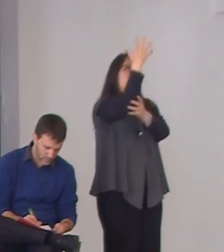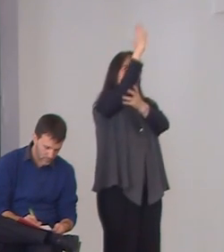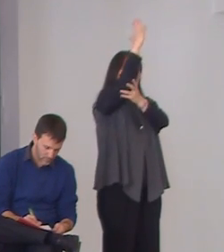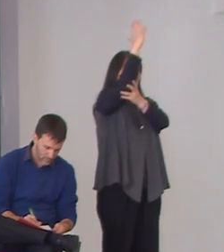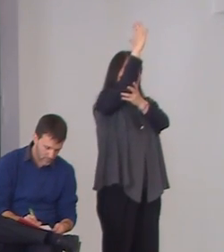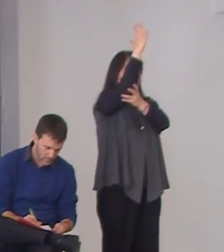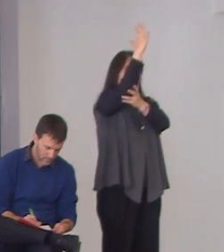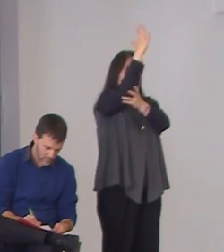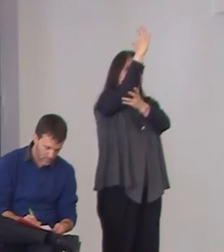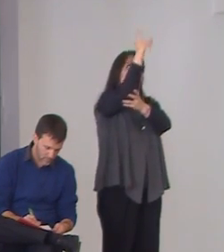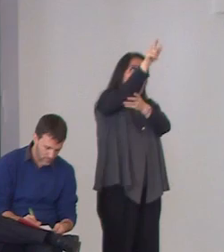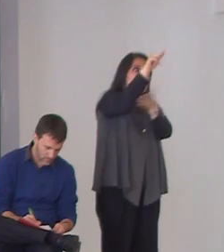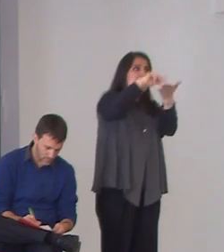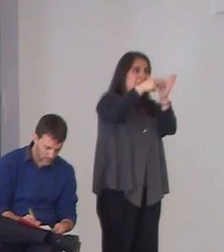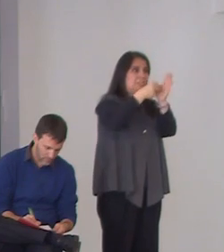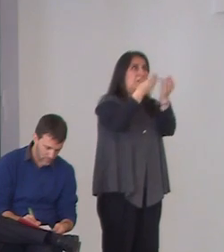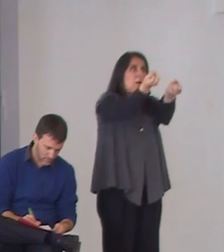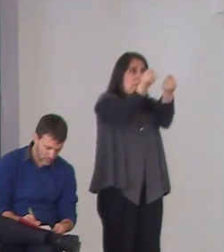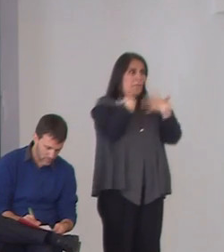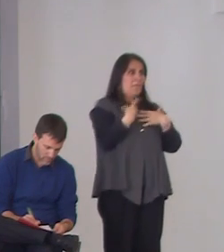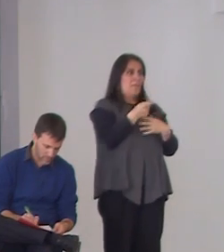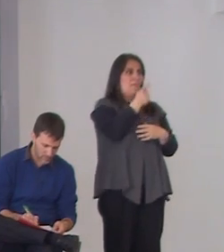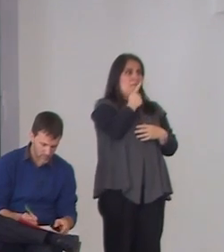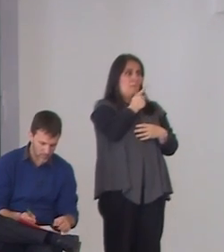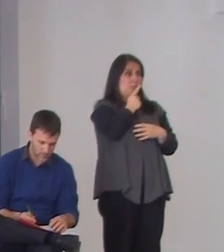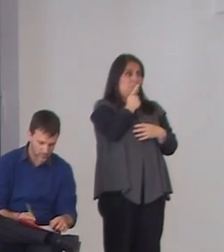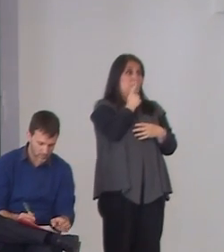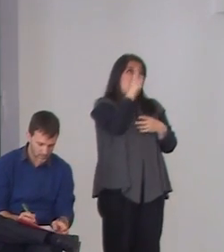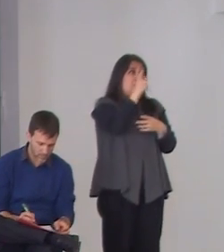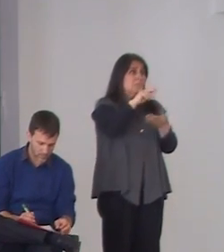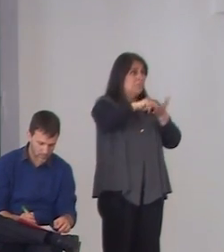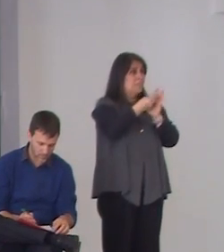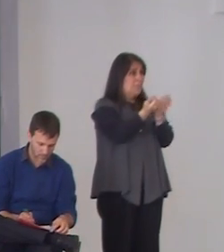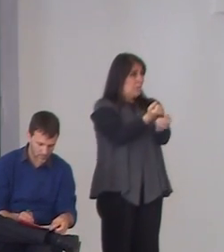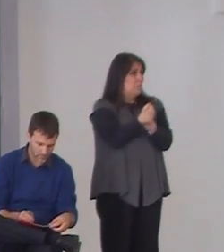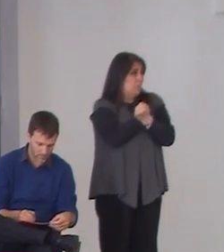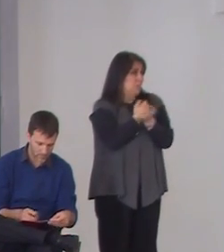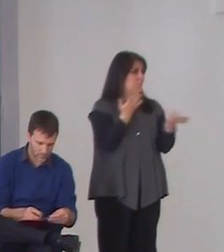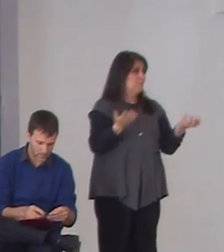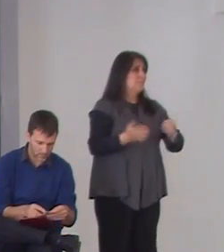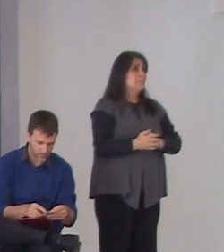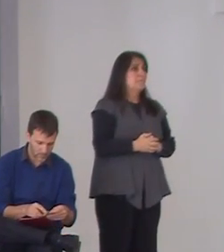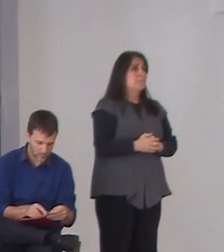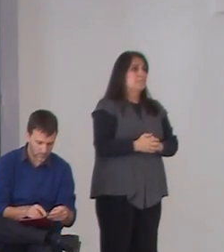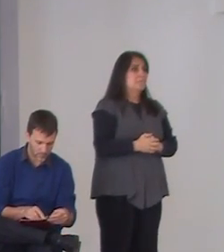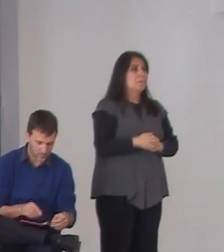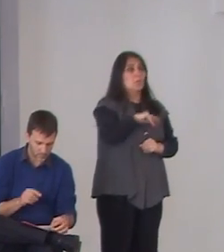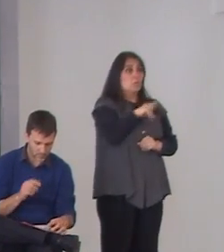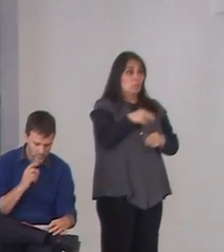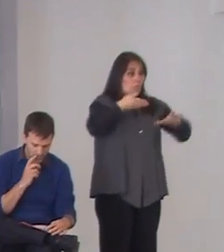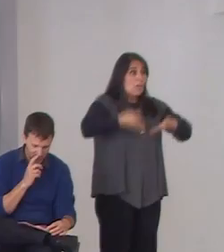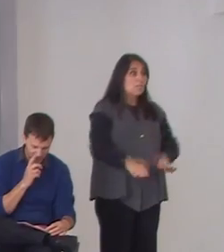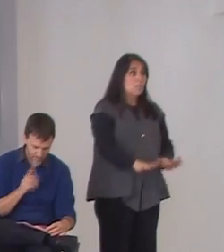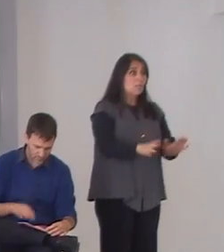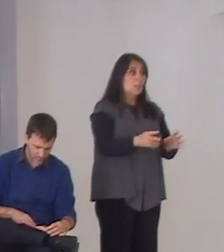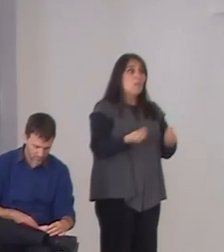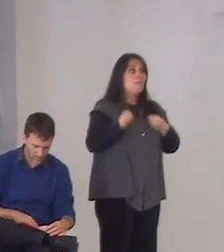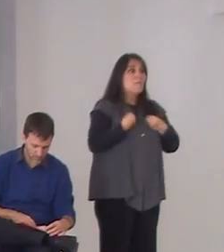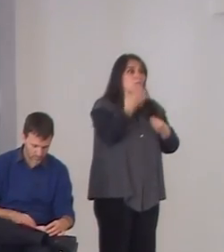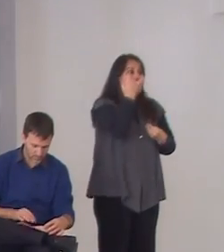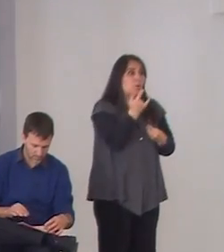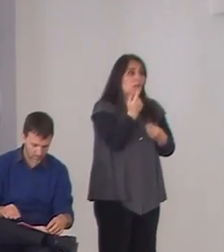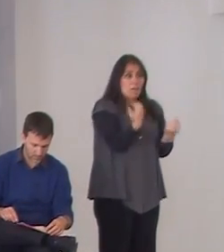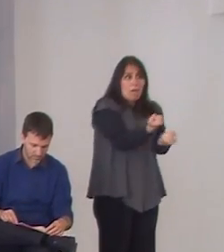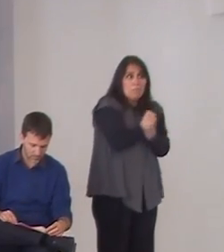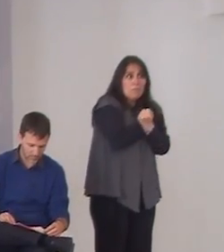frutos es amor, es potencia, amor crece. Como la vida, como nosotros surgimos por amor. Entonces, yo,